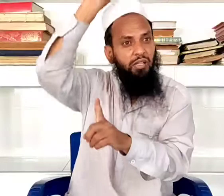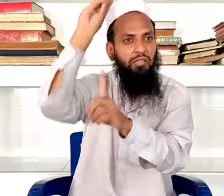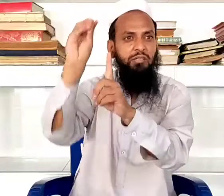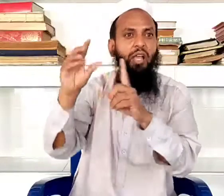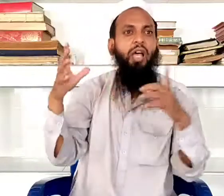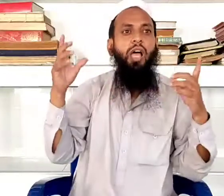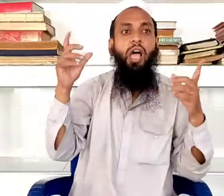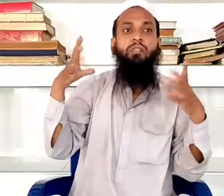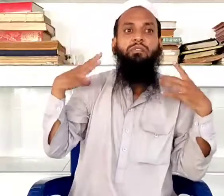اللہ تعالی